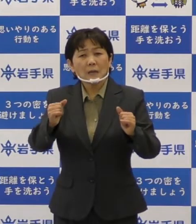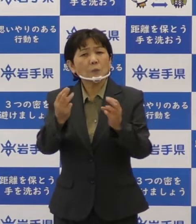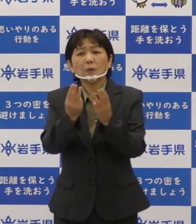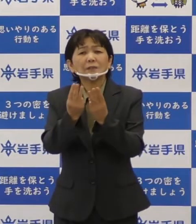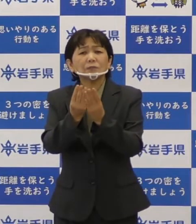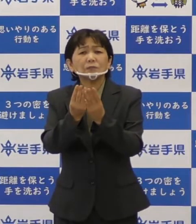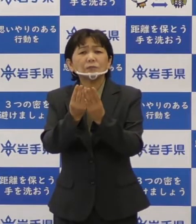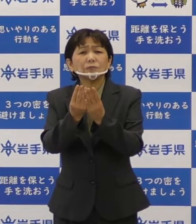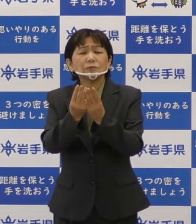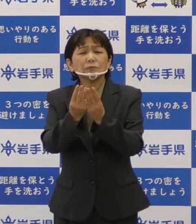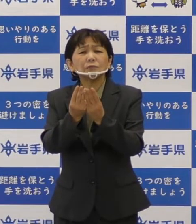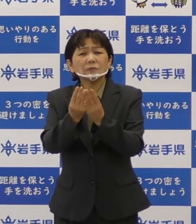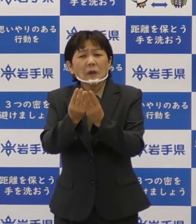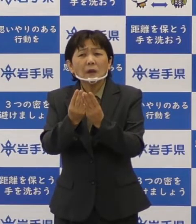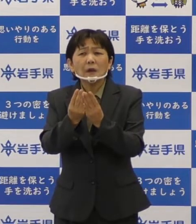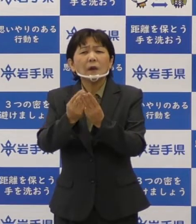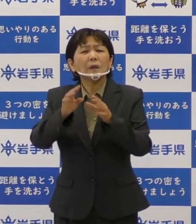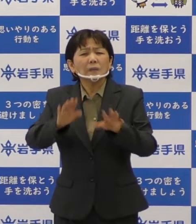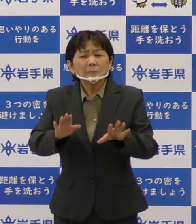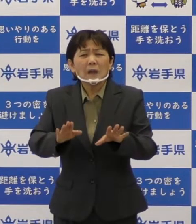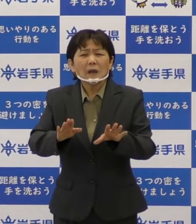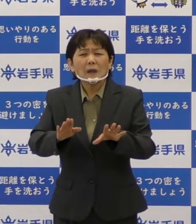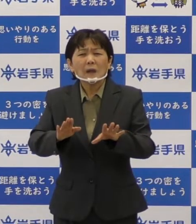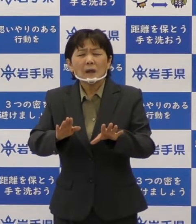頻繁に起きてくるようになっていますので、